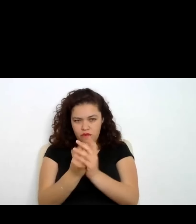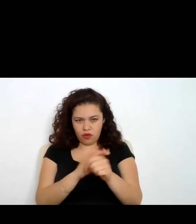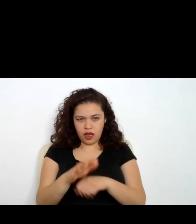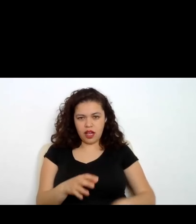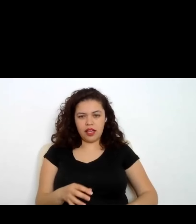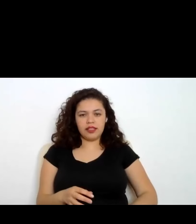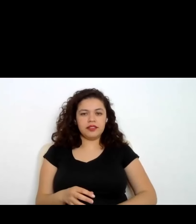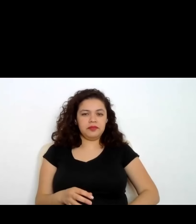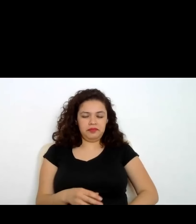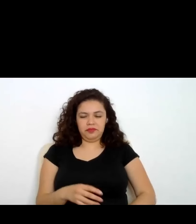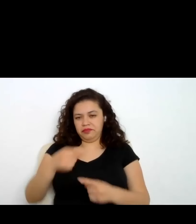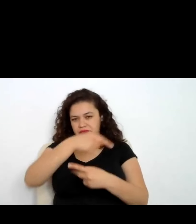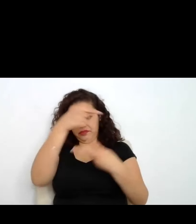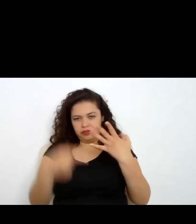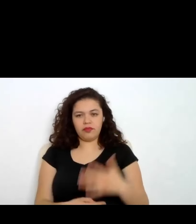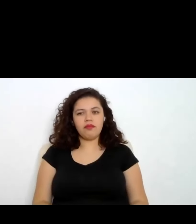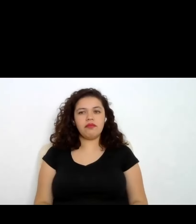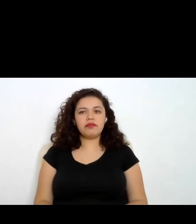demás, ¿no?